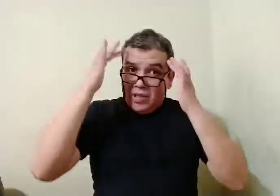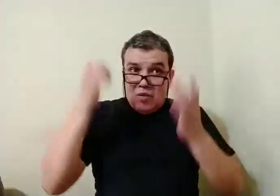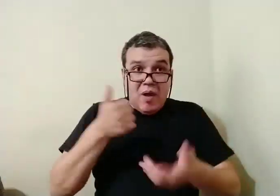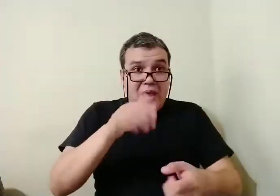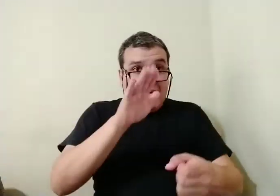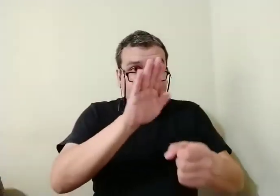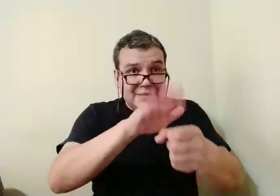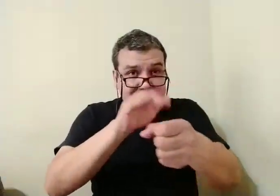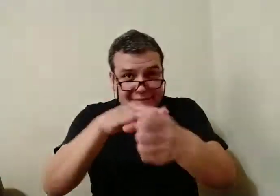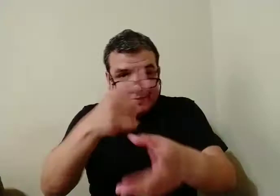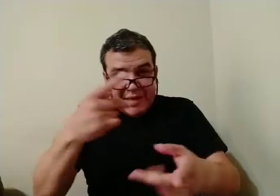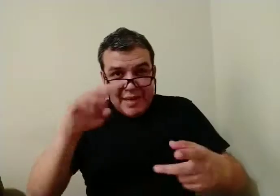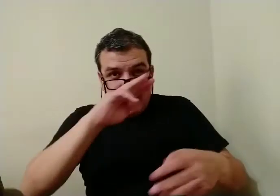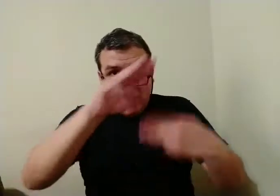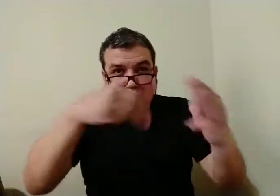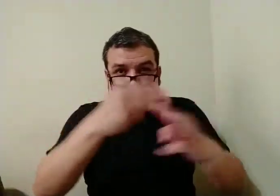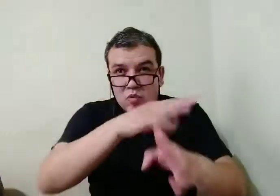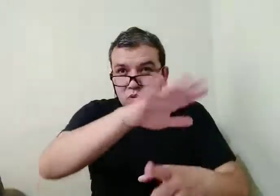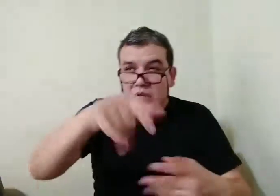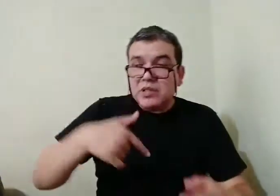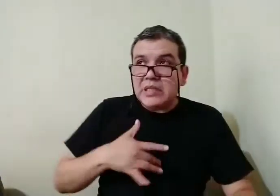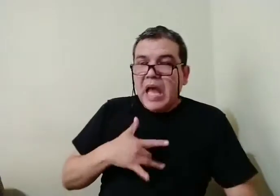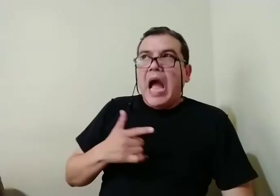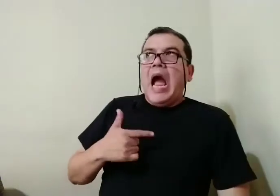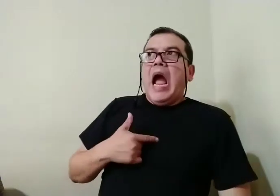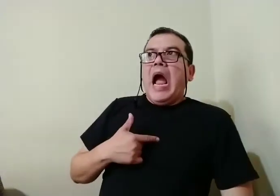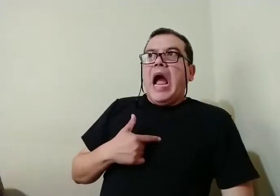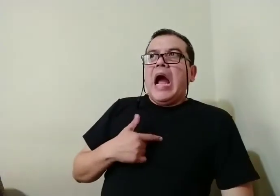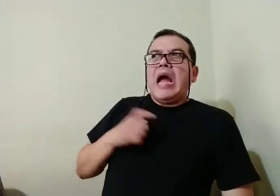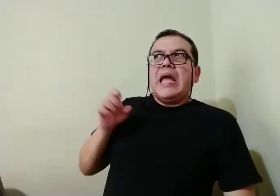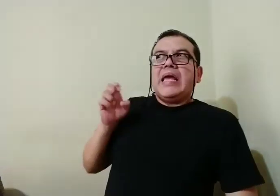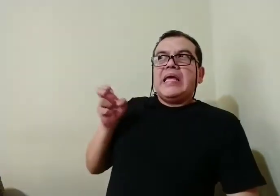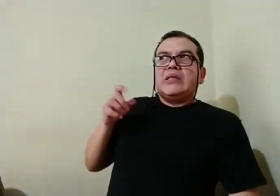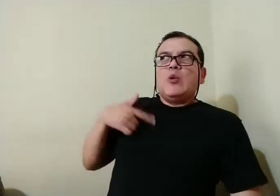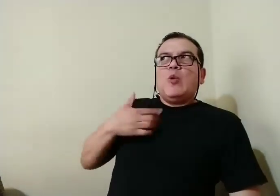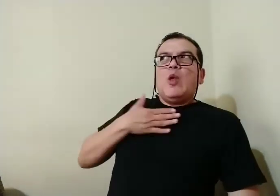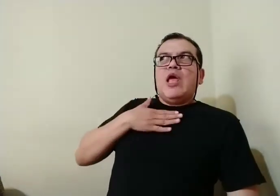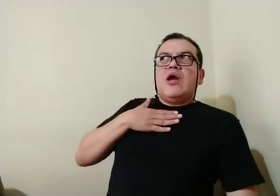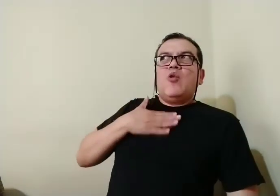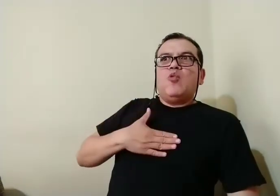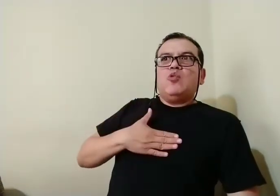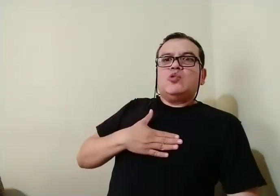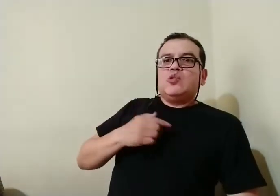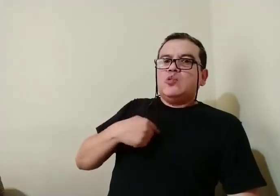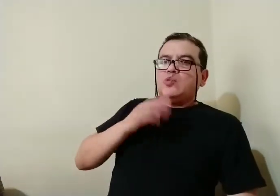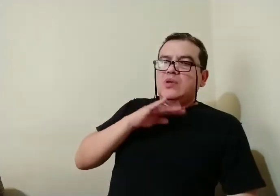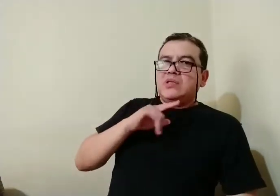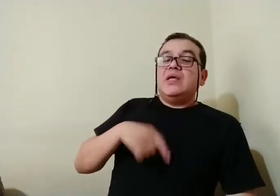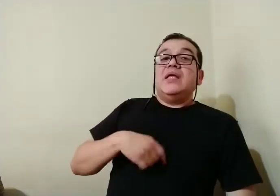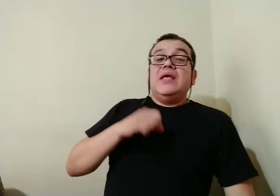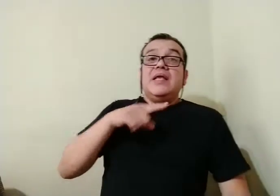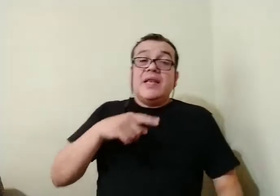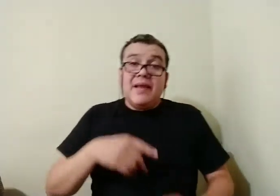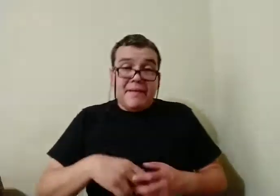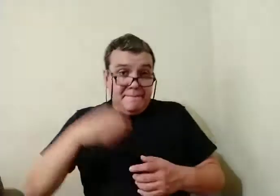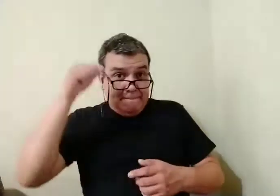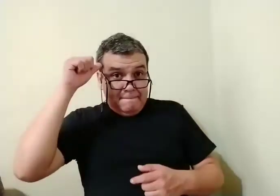pecado, sino además revela la justicia de Jesús en contraste